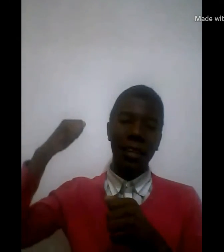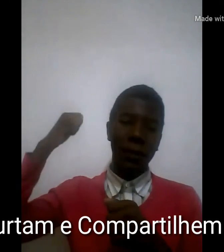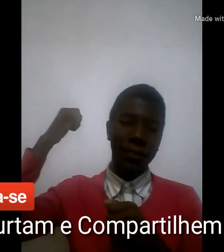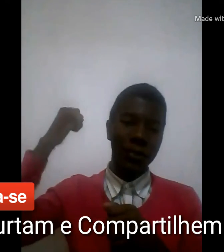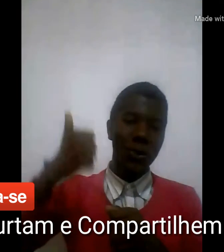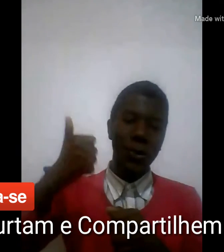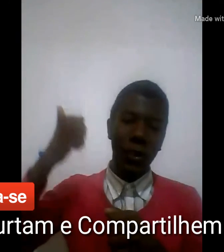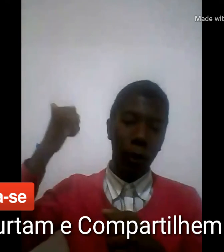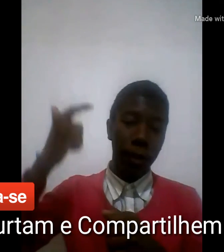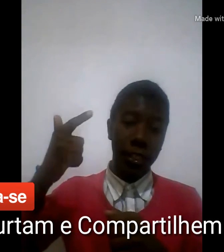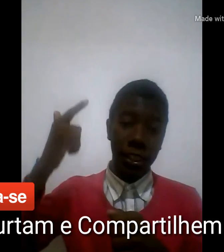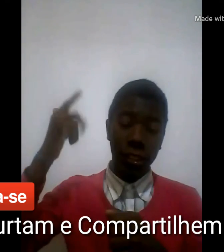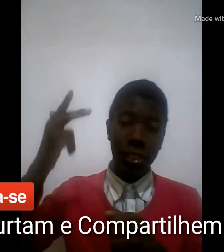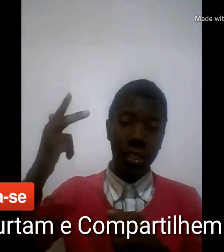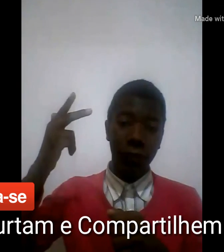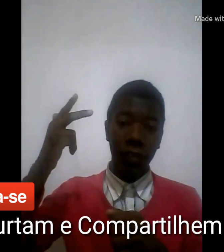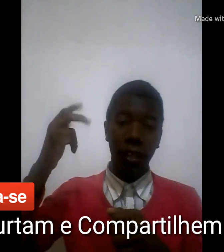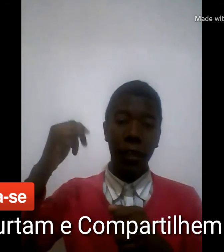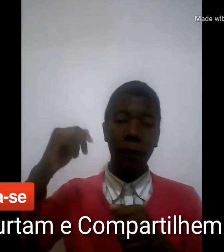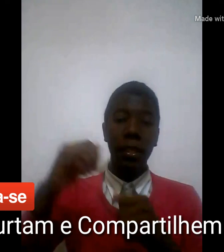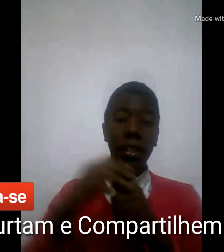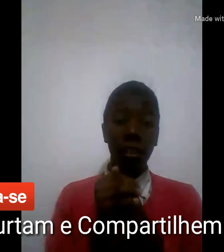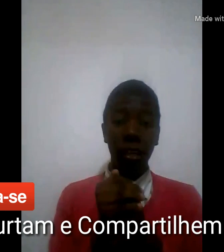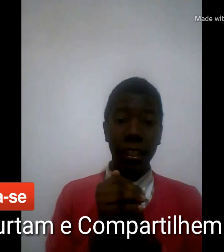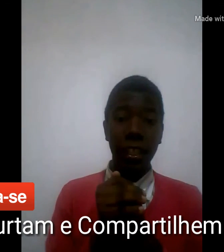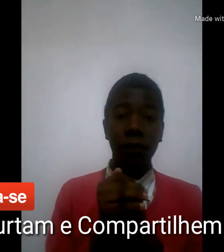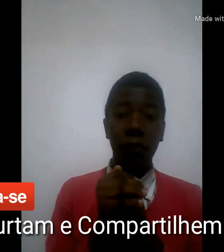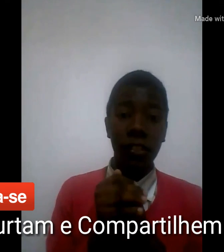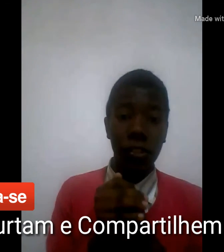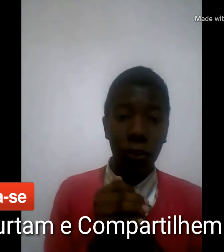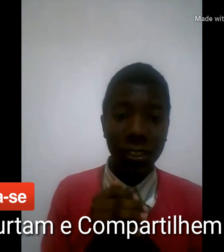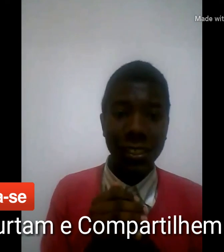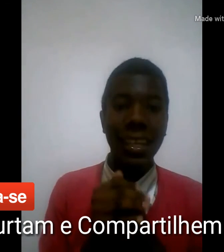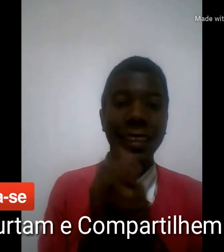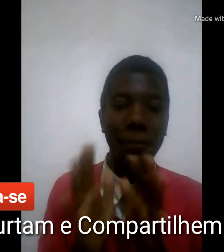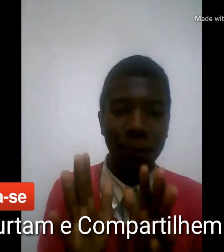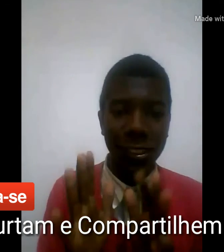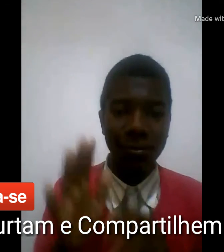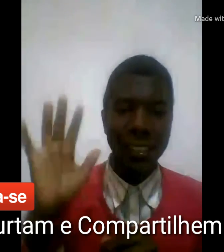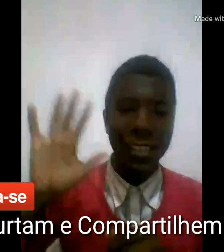né? Portanto, curtam, compartilhem, se inscreveram no canal. Então, galerinha, esse foi o vídeo de hoje e até a próxima.